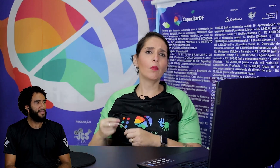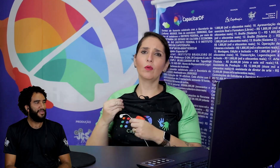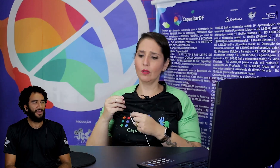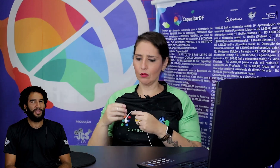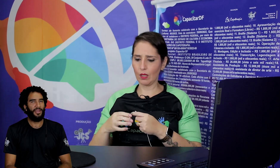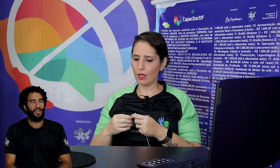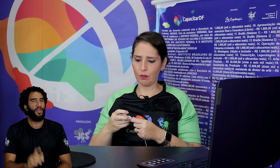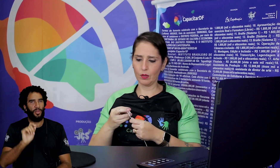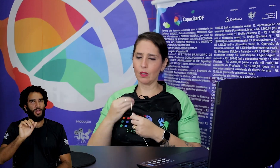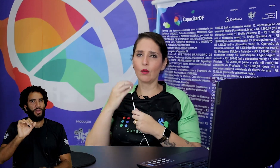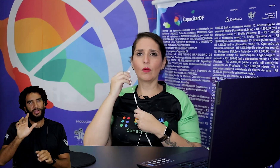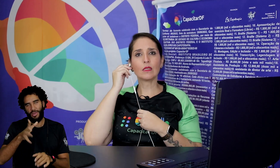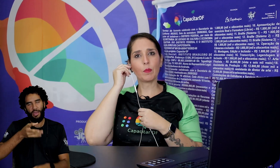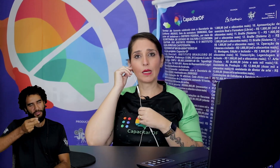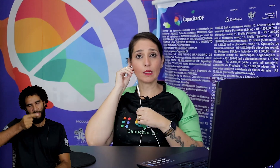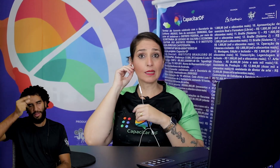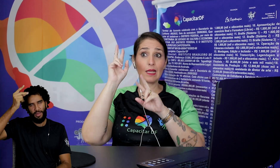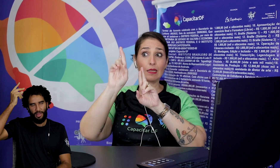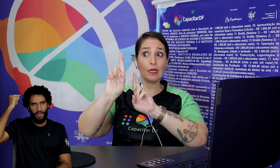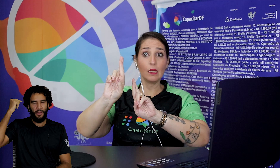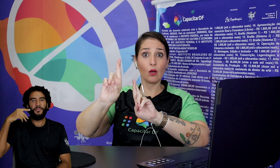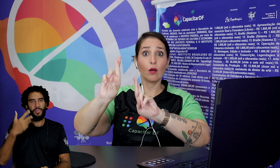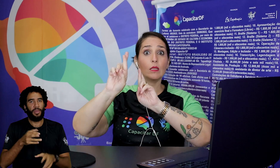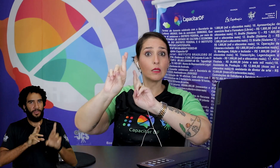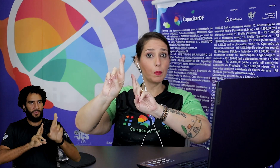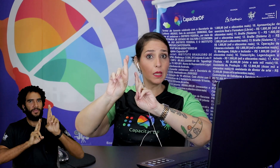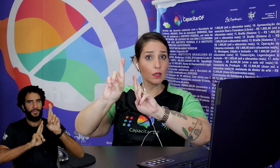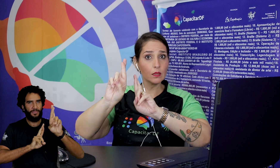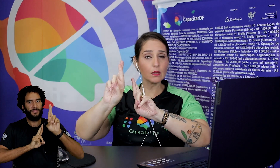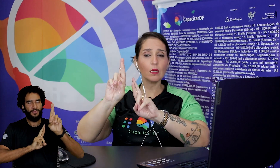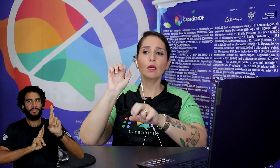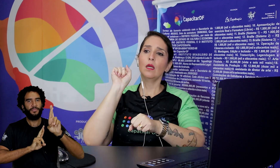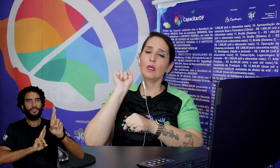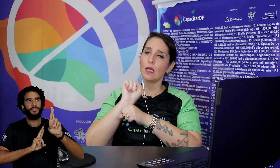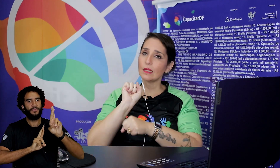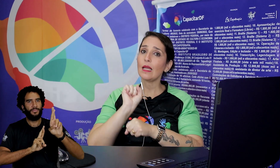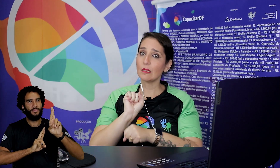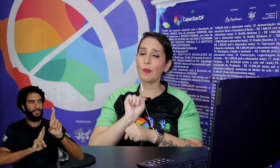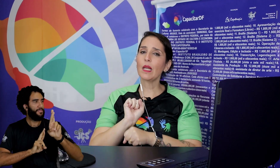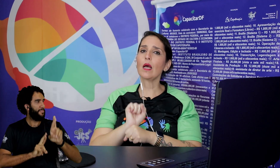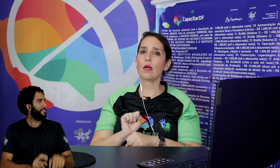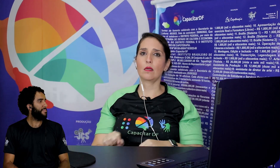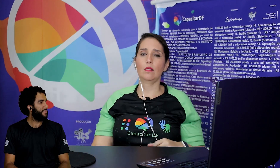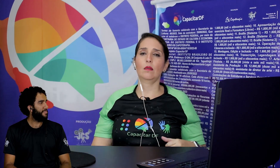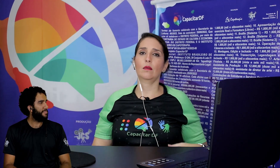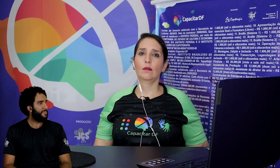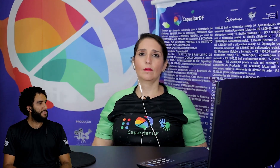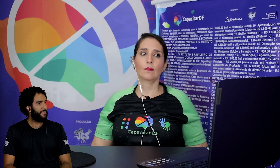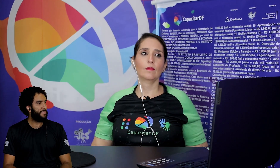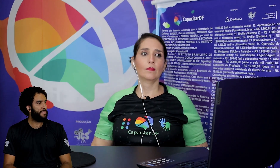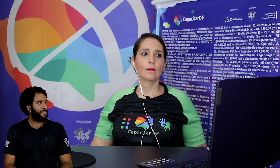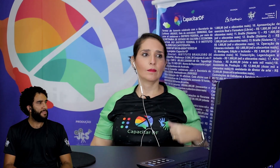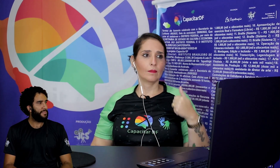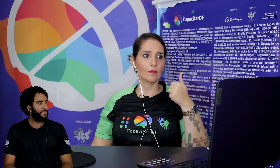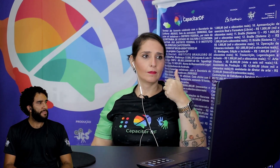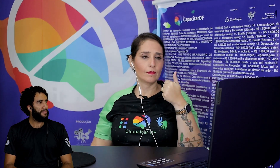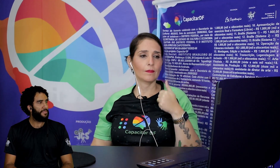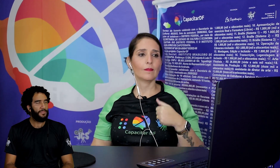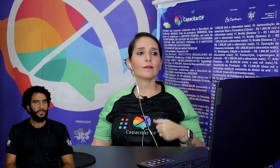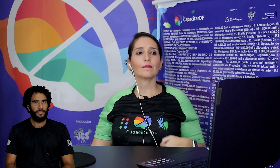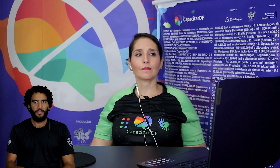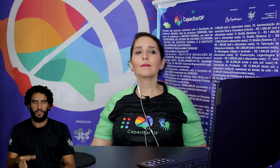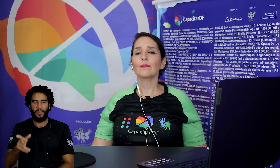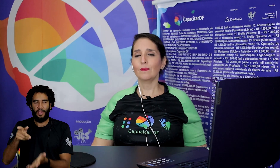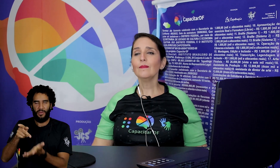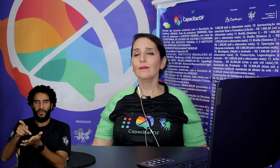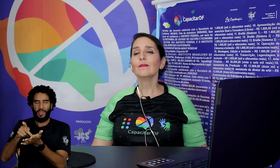há muito Ok. tempo. Então, a esperança é Sim, esse aqui, ó. Esperança. sim. E Deve esse ser é nesse esperar. contexto mesmo. É porque eu vi algumas pessoas